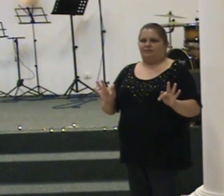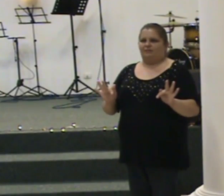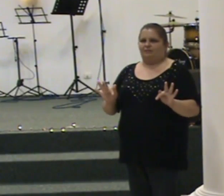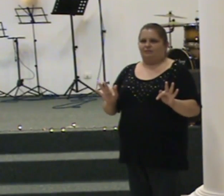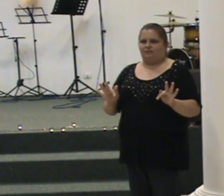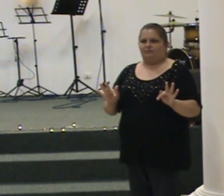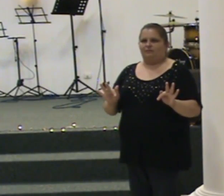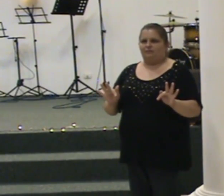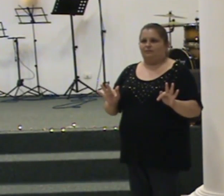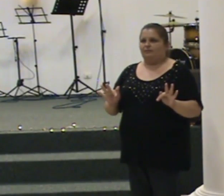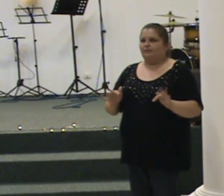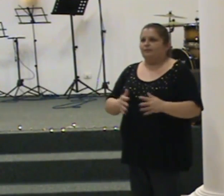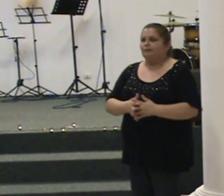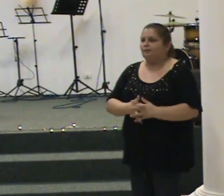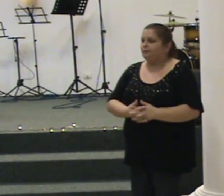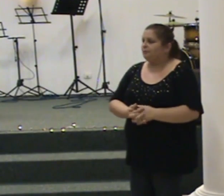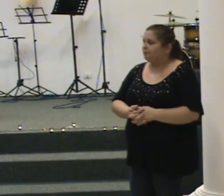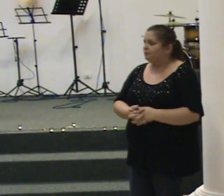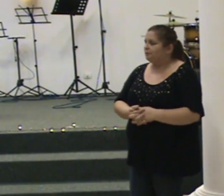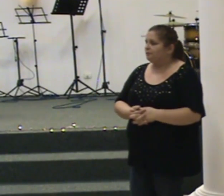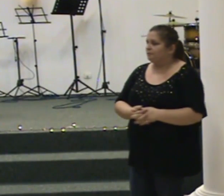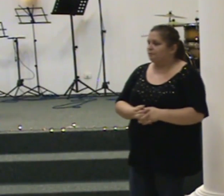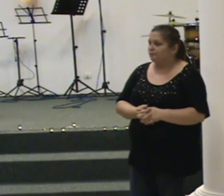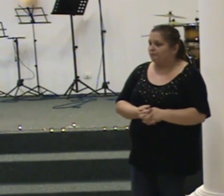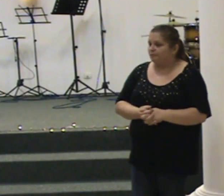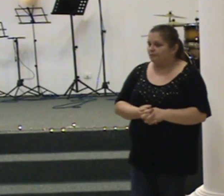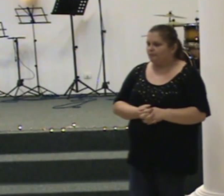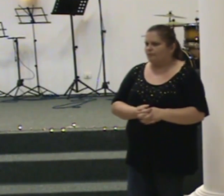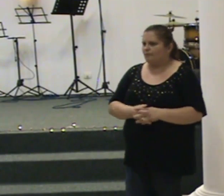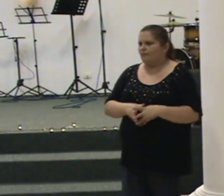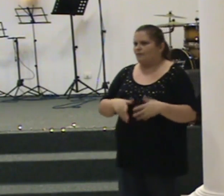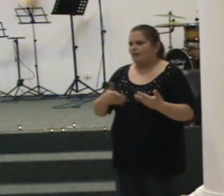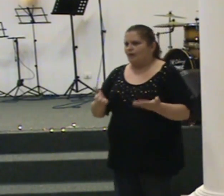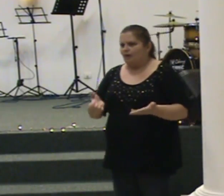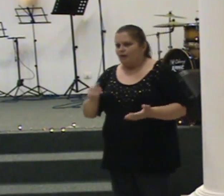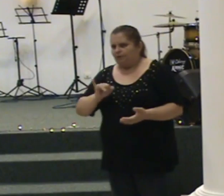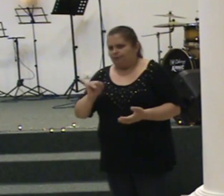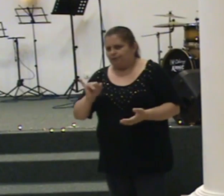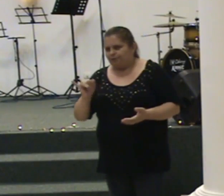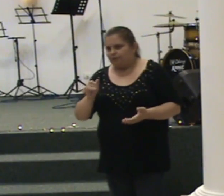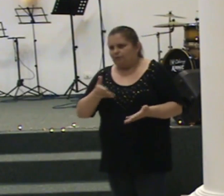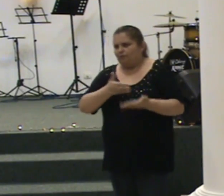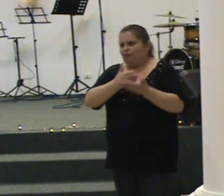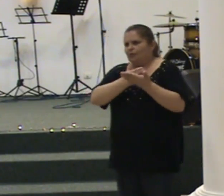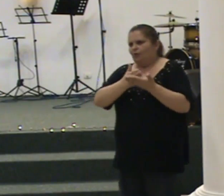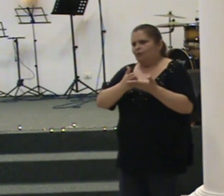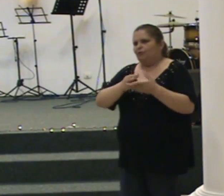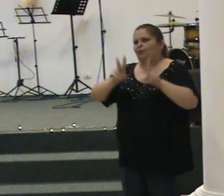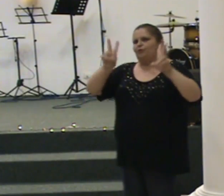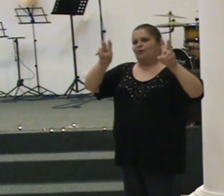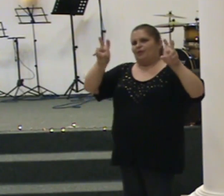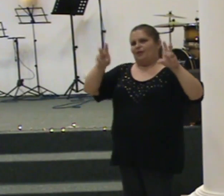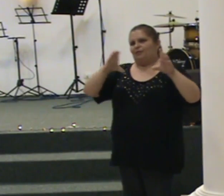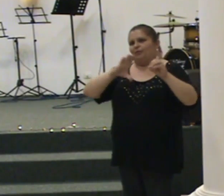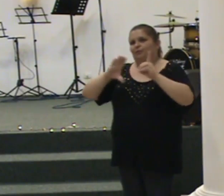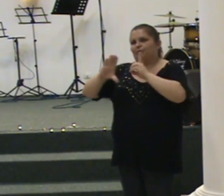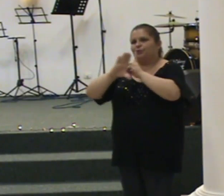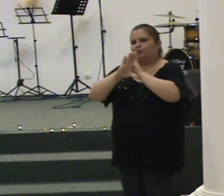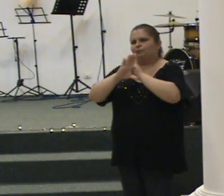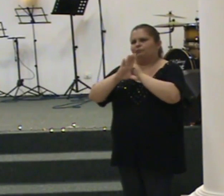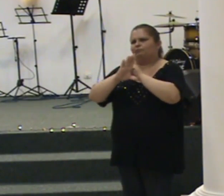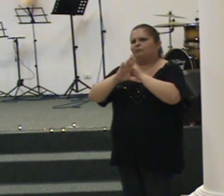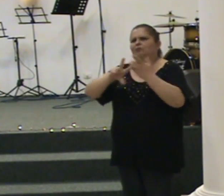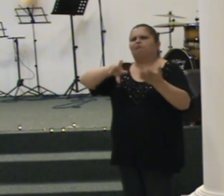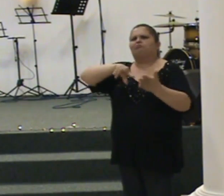nossa esperança. Amém? Irmãos, quando nós falamos aqui, né, o tema desse culto hoje é o sentido